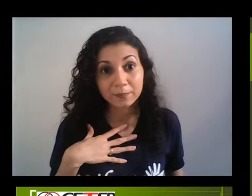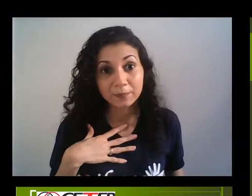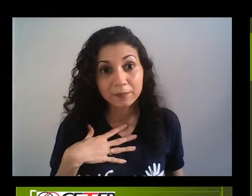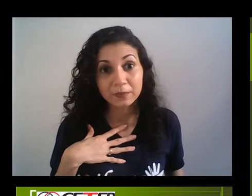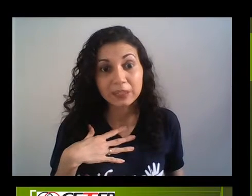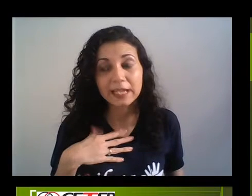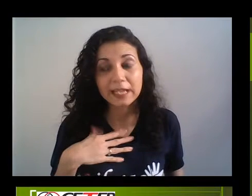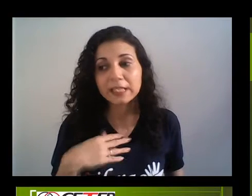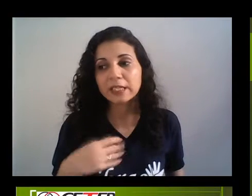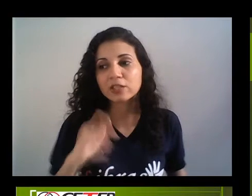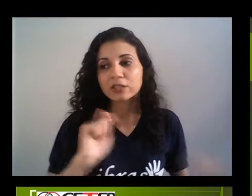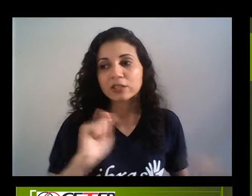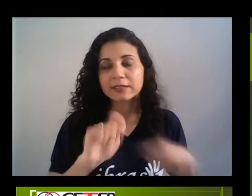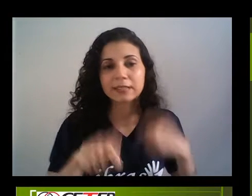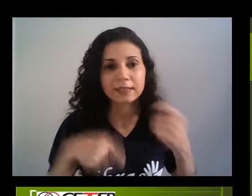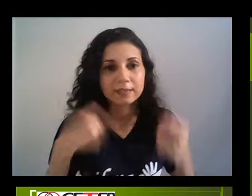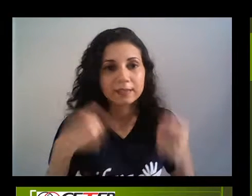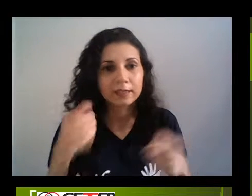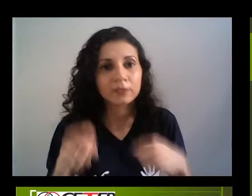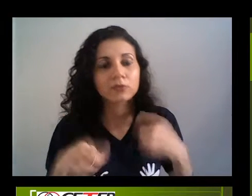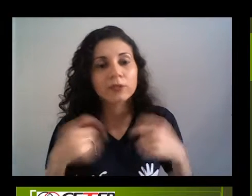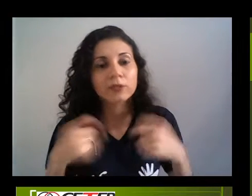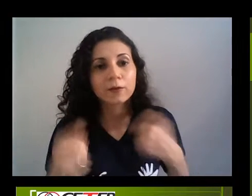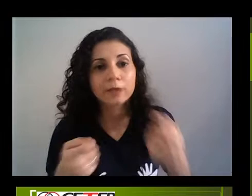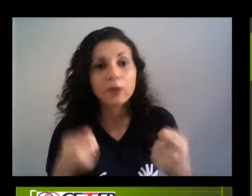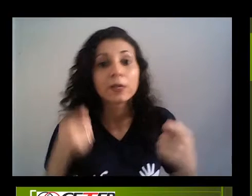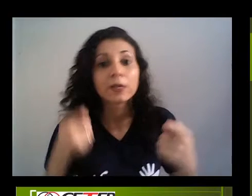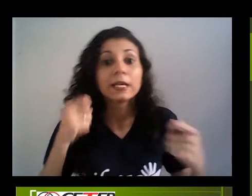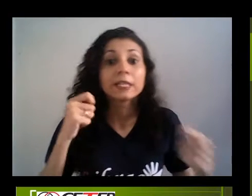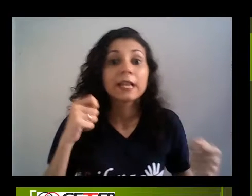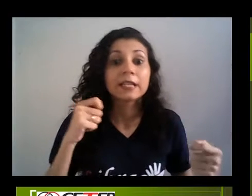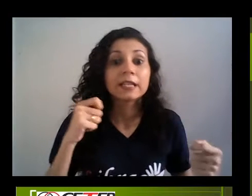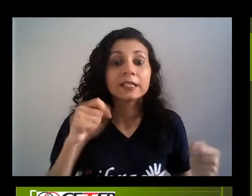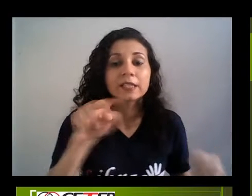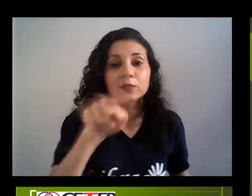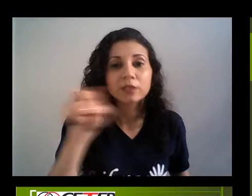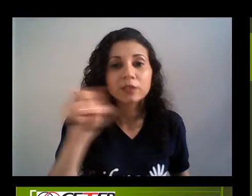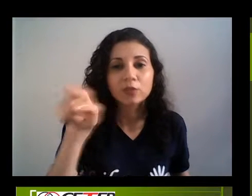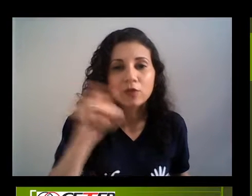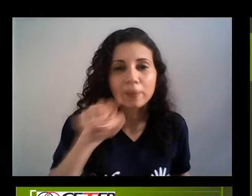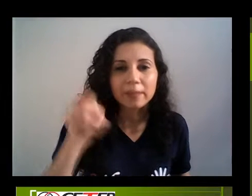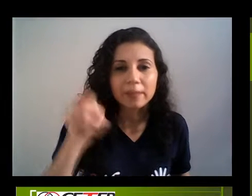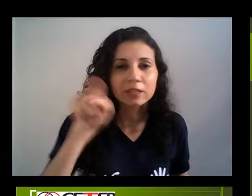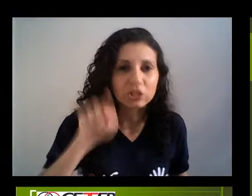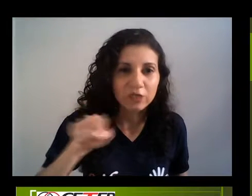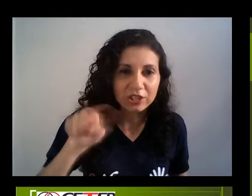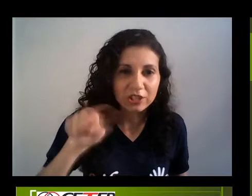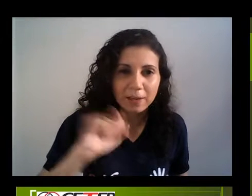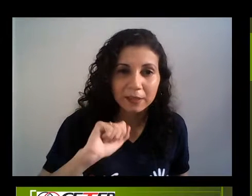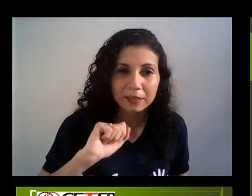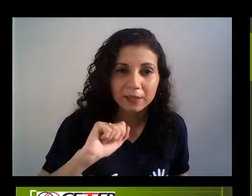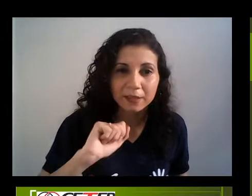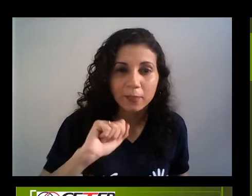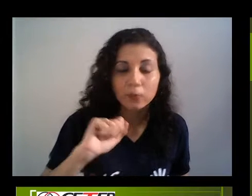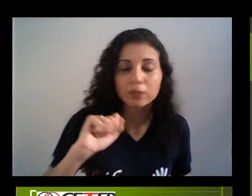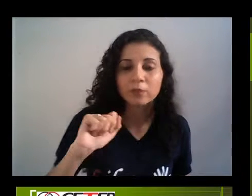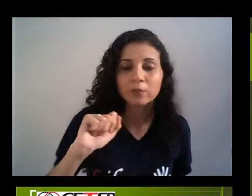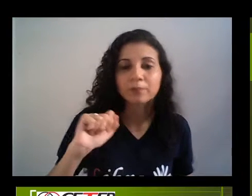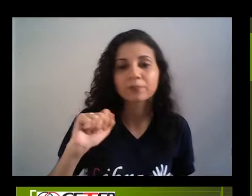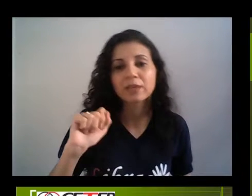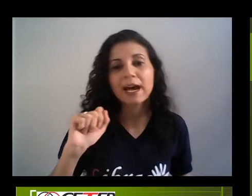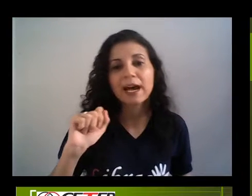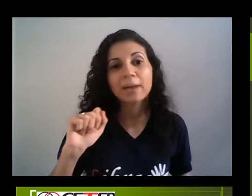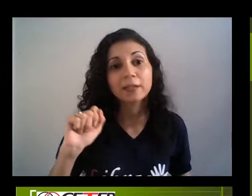Mirelle. E aí a gente está sinalizando, tal. E aí temos aqui o alfabeto, que a gente vai já aprender daqui a